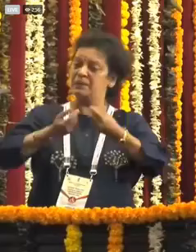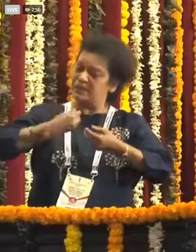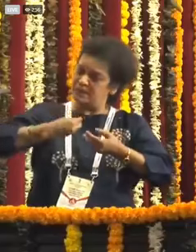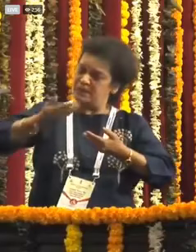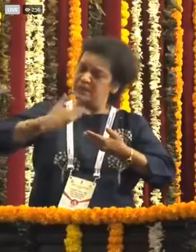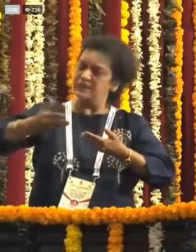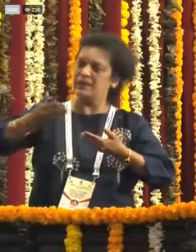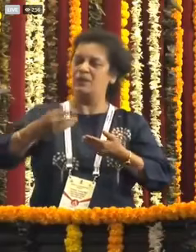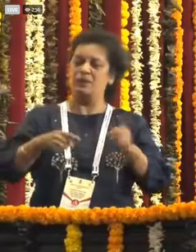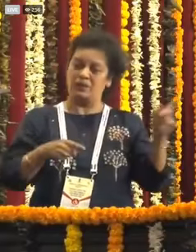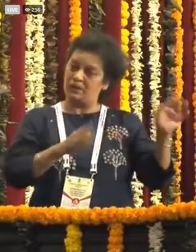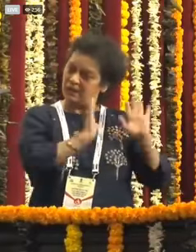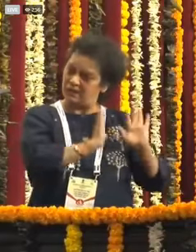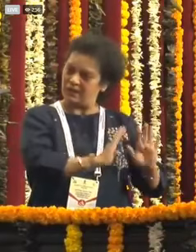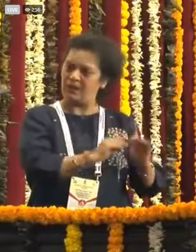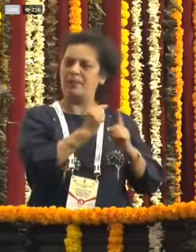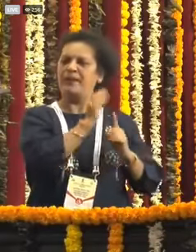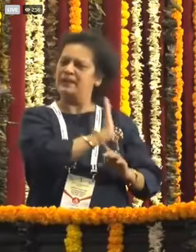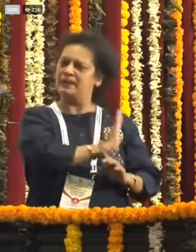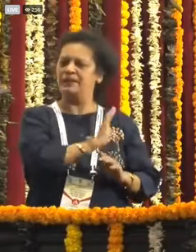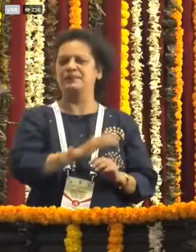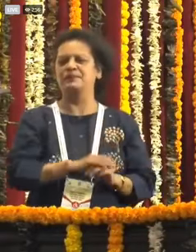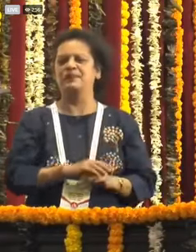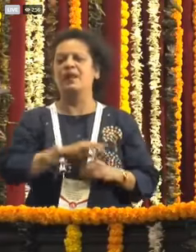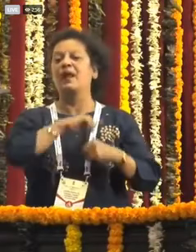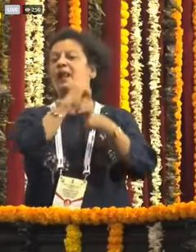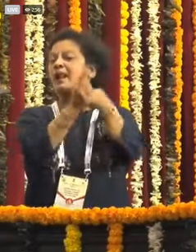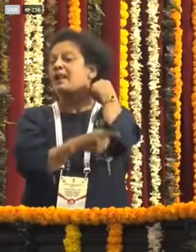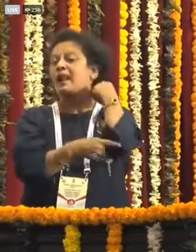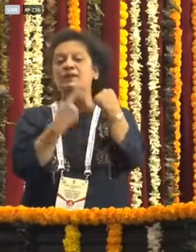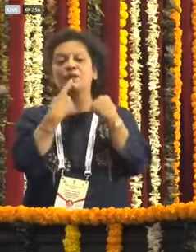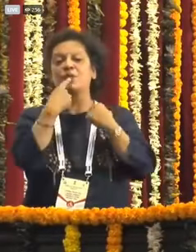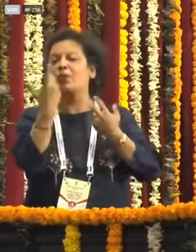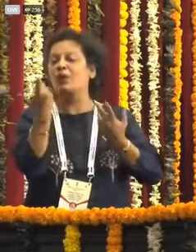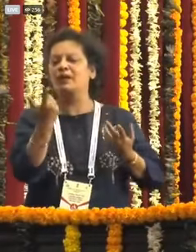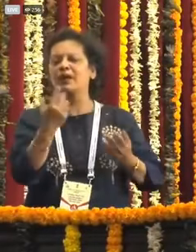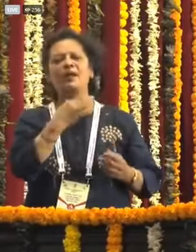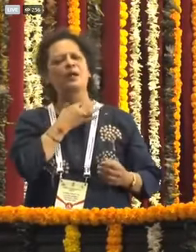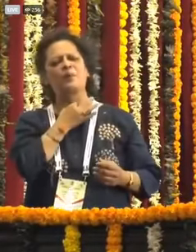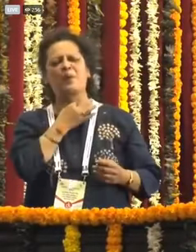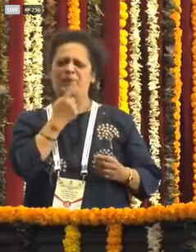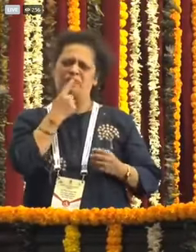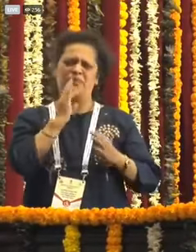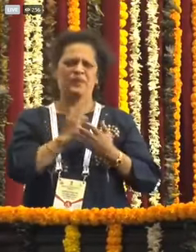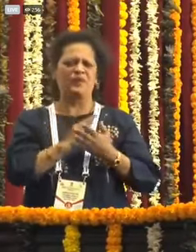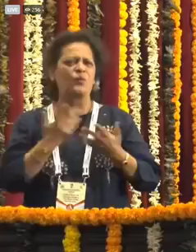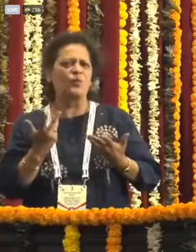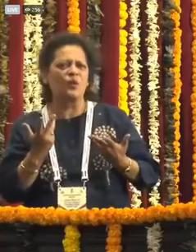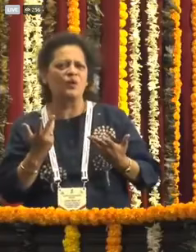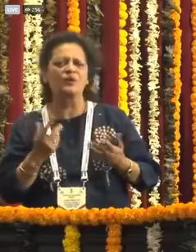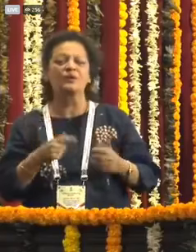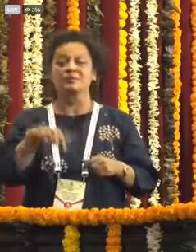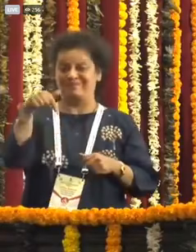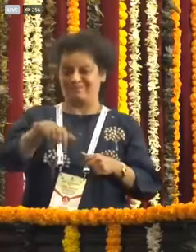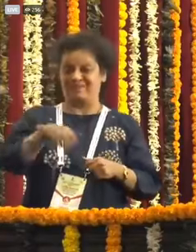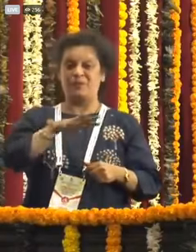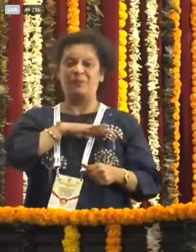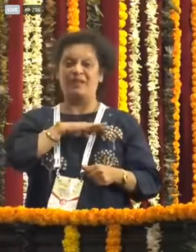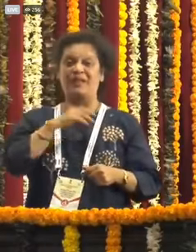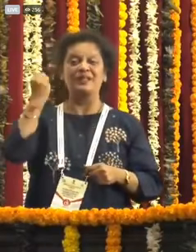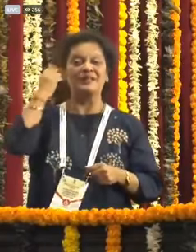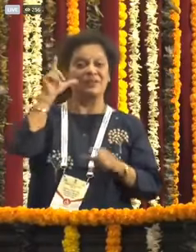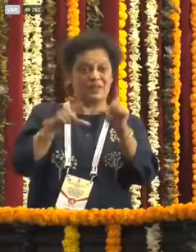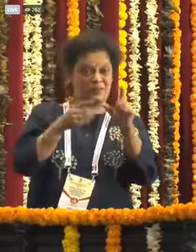त्याच्या कार्यक्रमाला हजर होतो. शेवटी आमच्या सगळ्यांची प्रामाणिक भावना काय की या राज्यातल्या